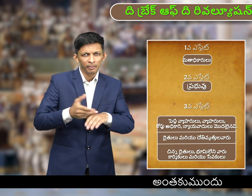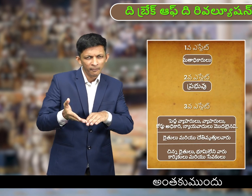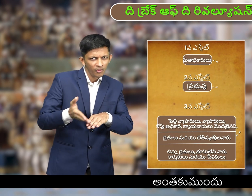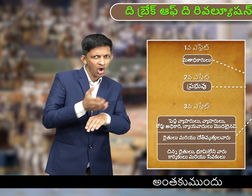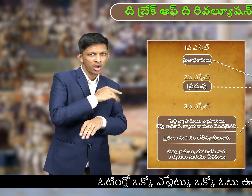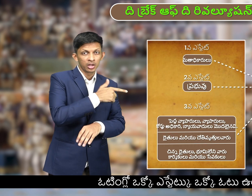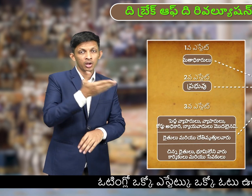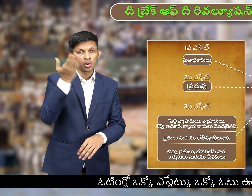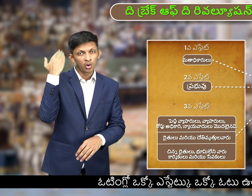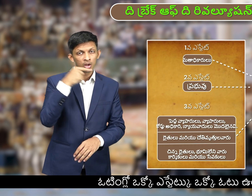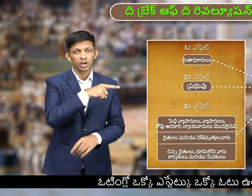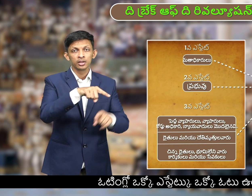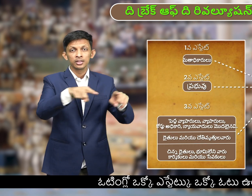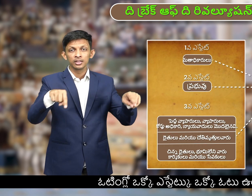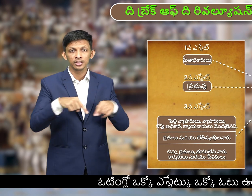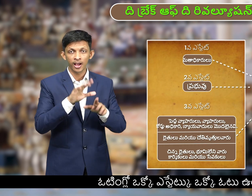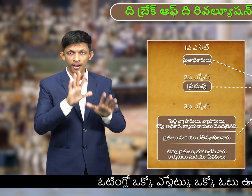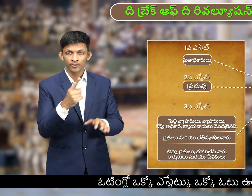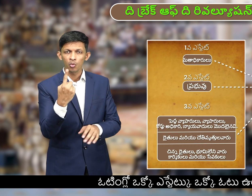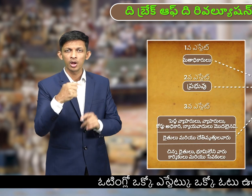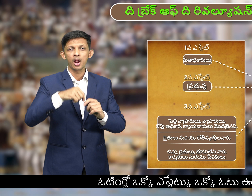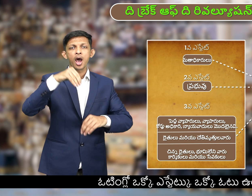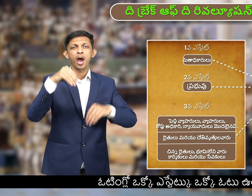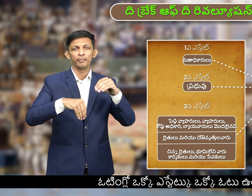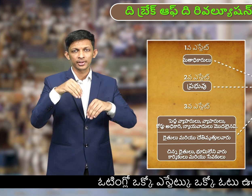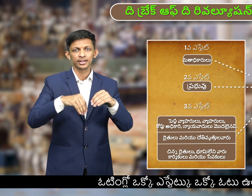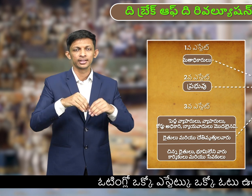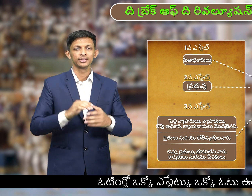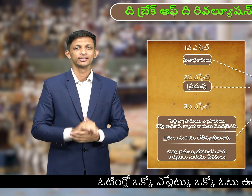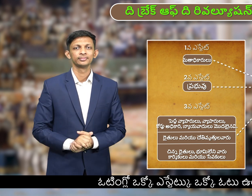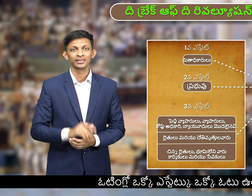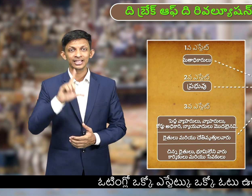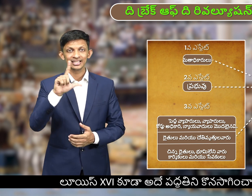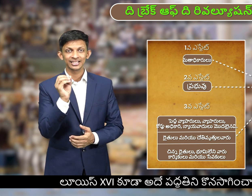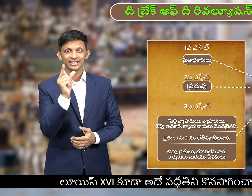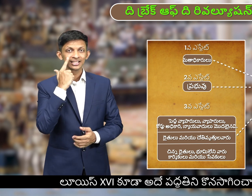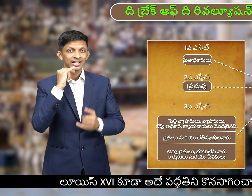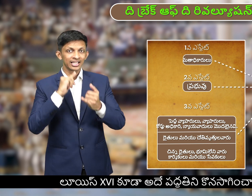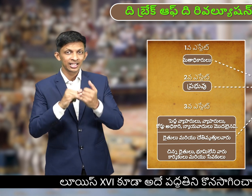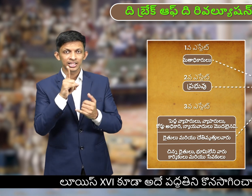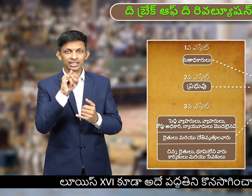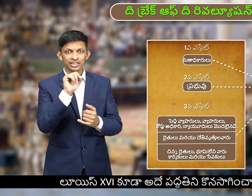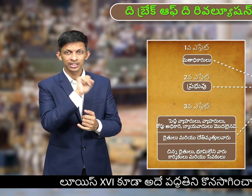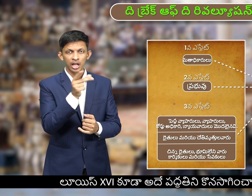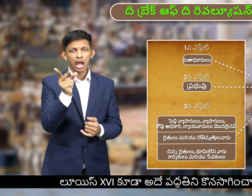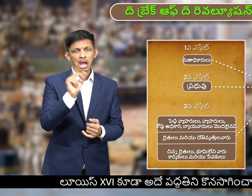అంతకుముందు ఓటింగ్లో ఒక్కో ఎస్టేట్కు ఒక్కో ఓటు ఉండేది. లూయిస్ 16 కూడా అదే